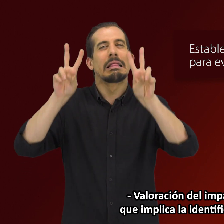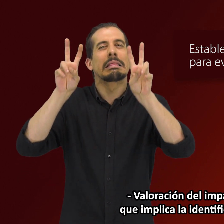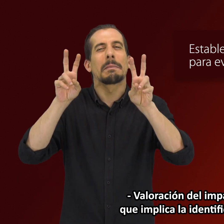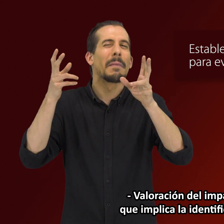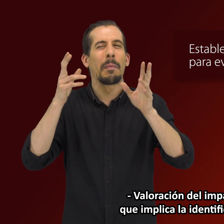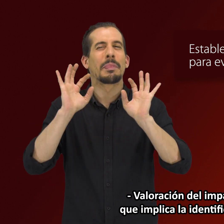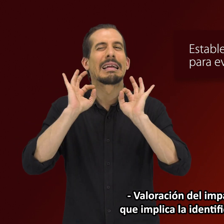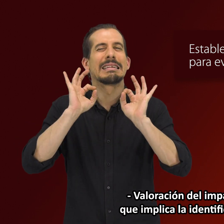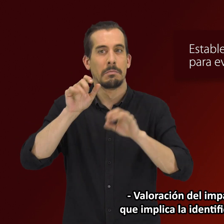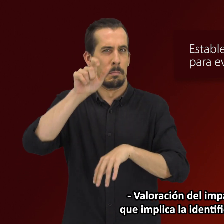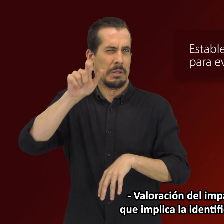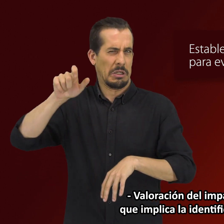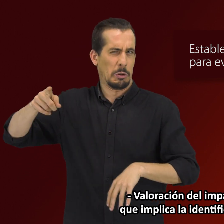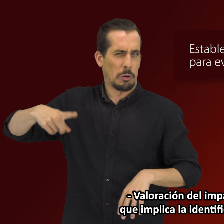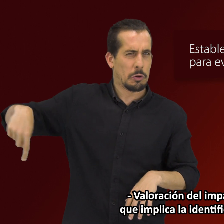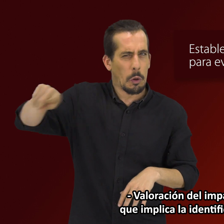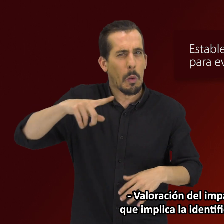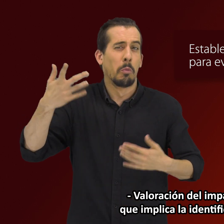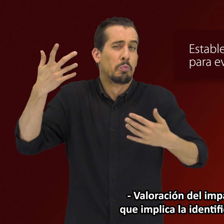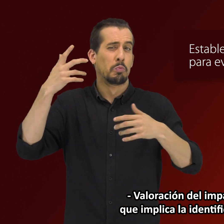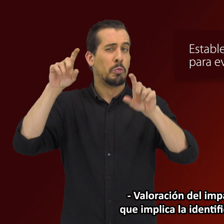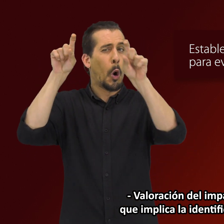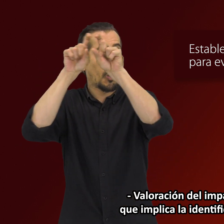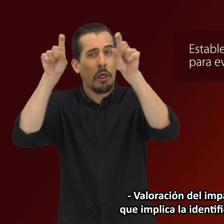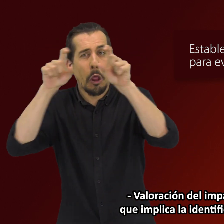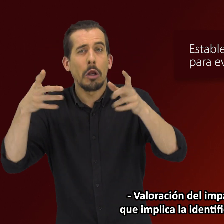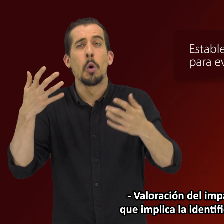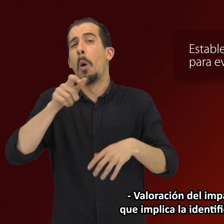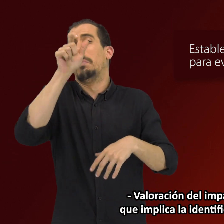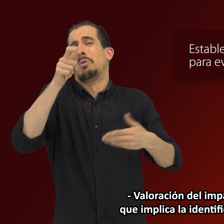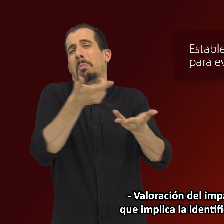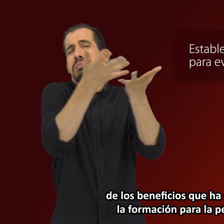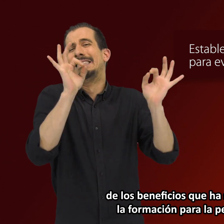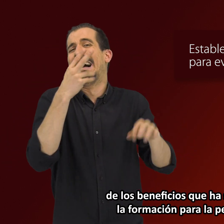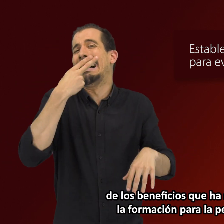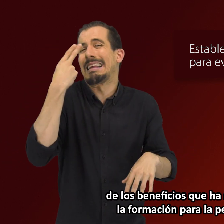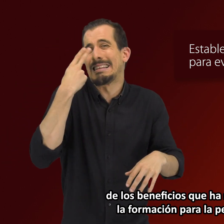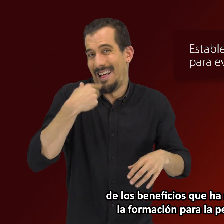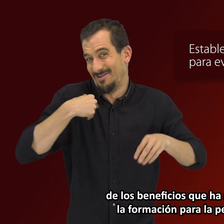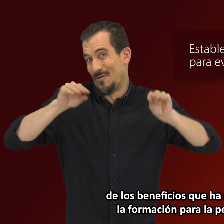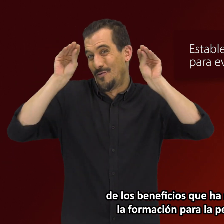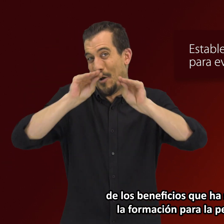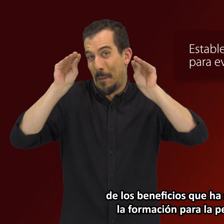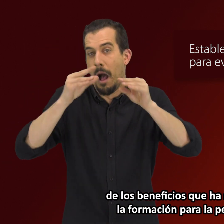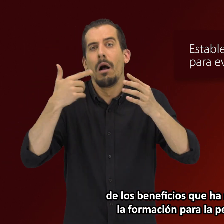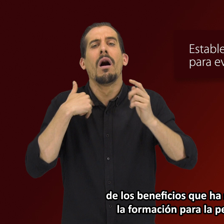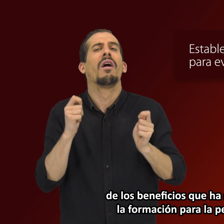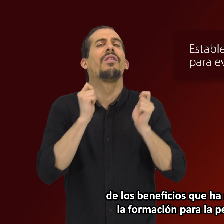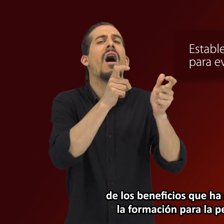Valoración del impacto, que implica la identificación de los beneficios que ha supuesto la formación para la persona, la organización y